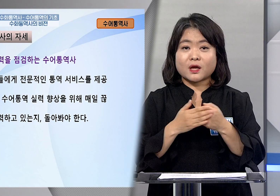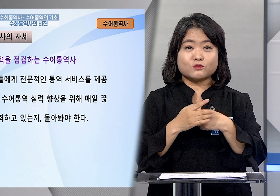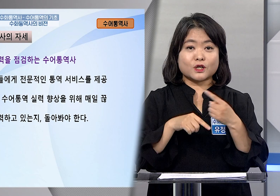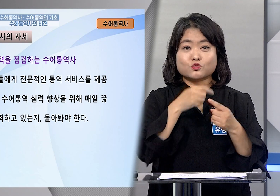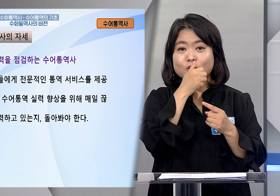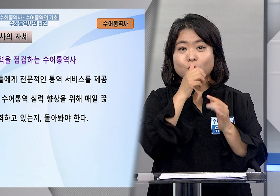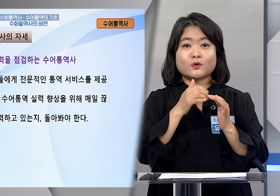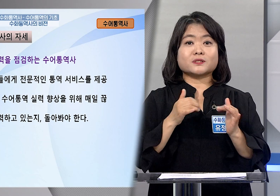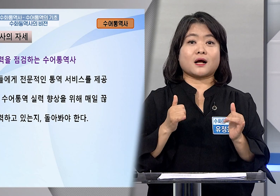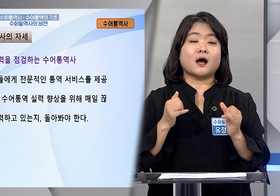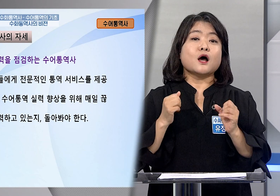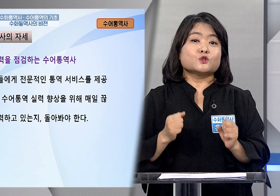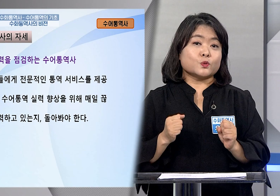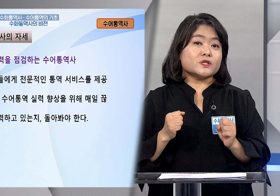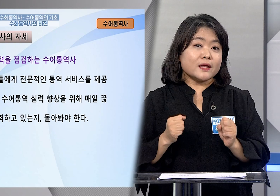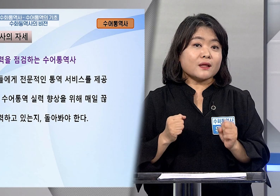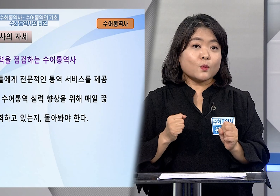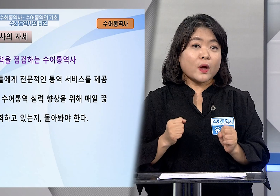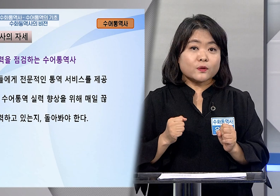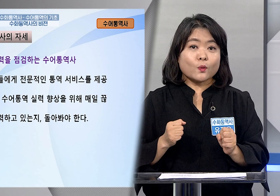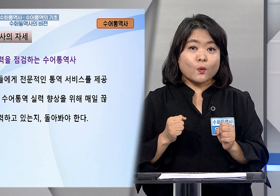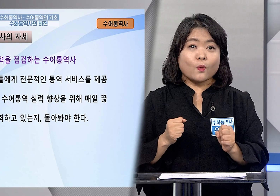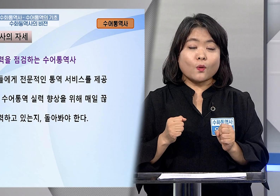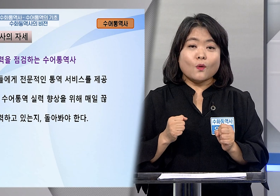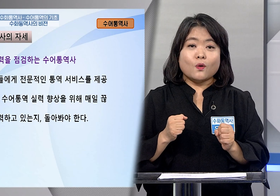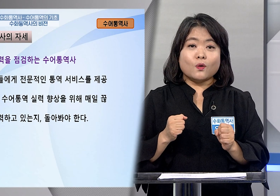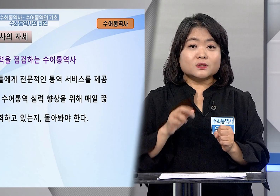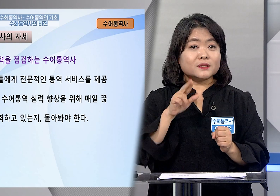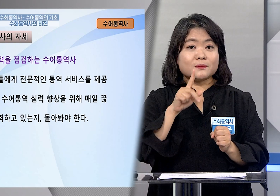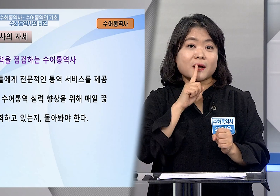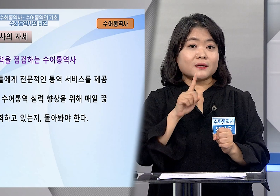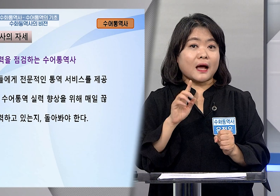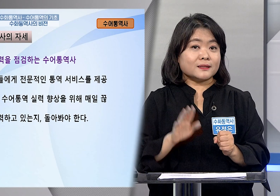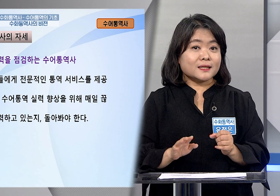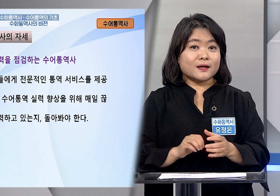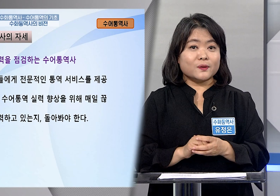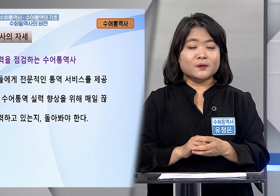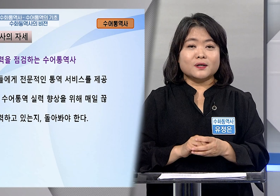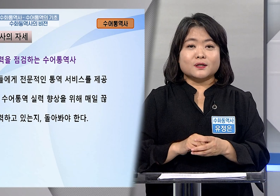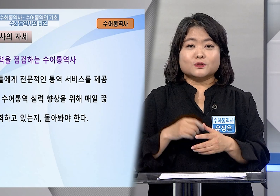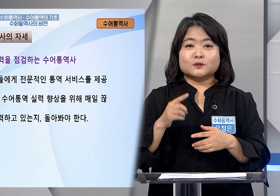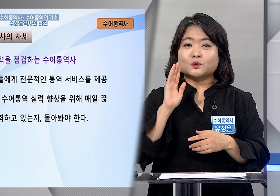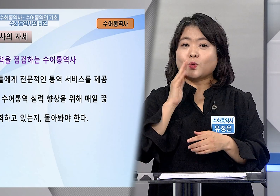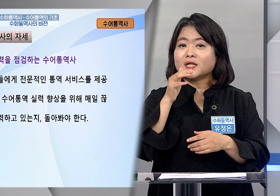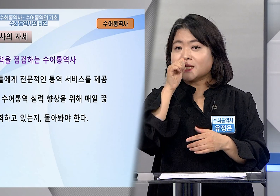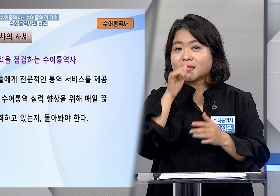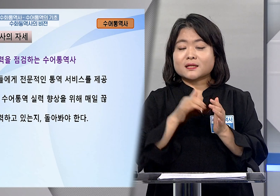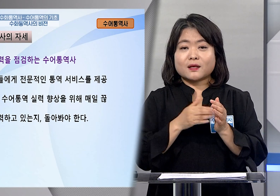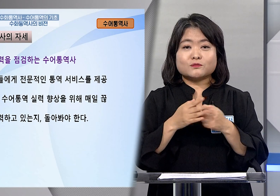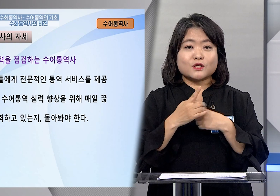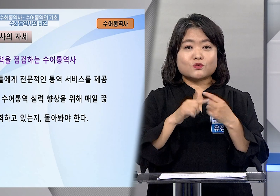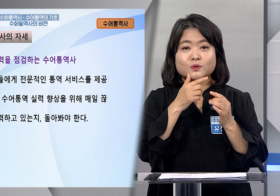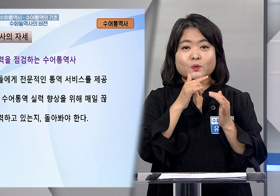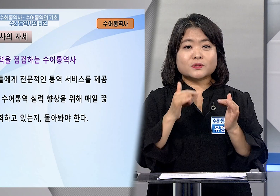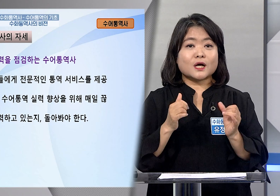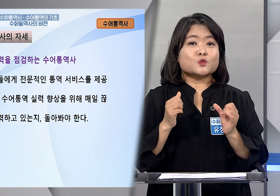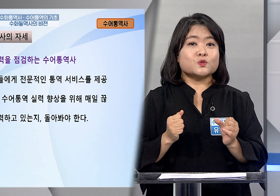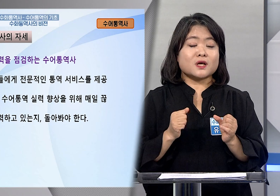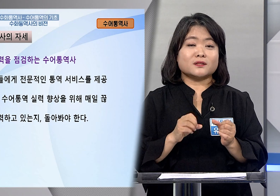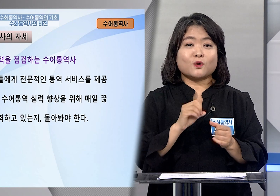우리가 수화통역사가 존재한다고 해도 틀린 말이 아니잖아요. 농인이 있기 때문에 수화통역사가 존재한다고